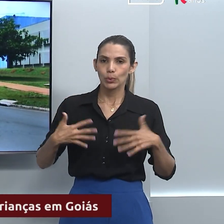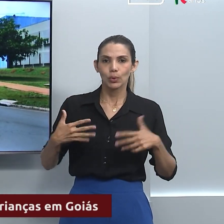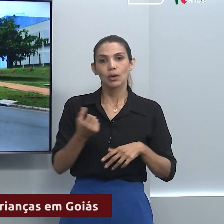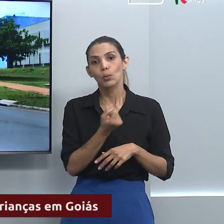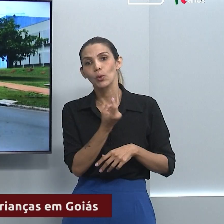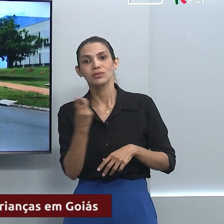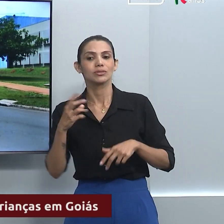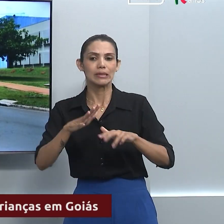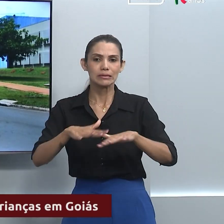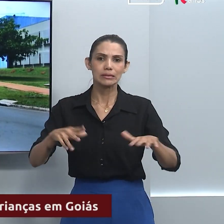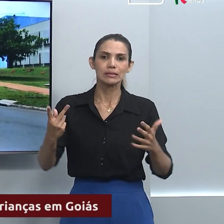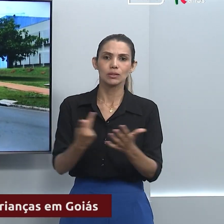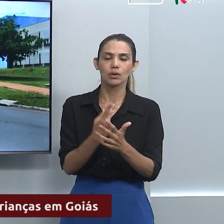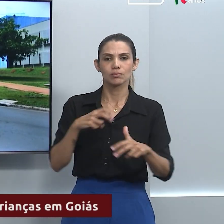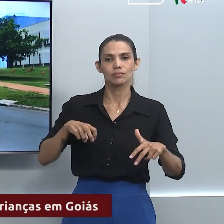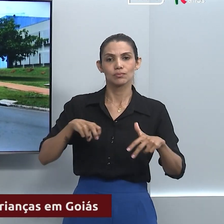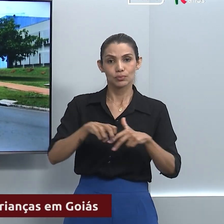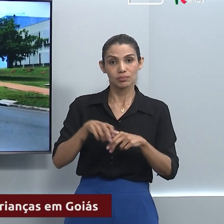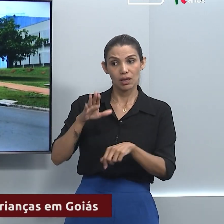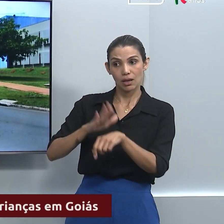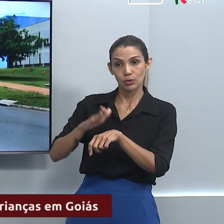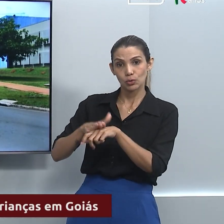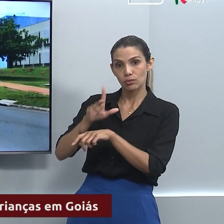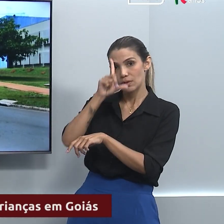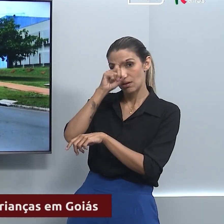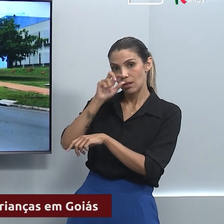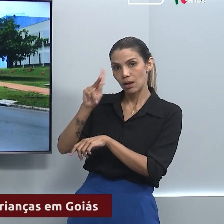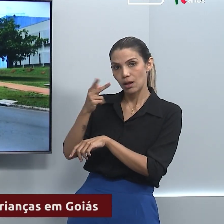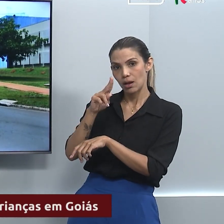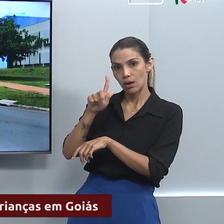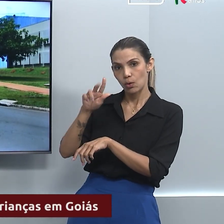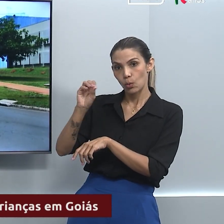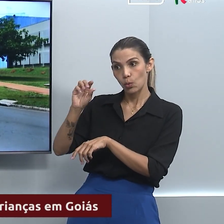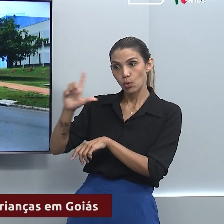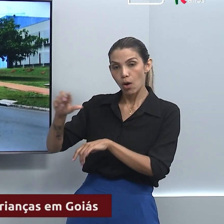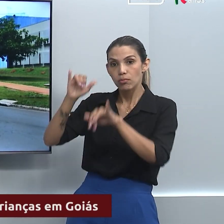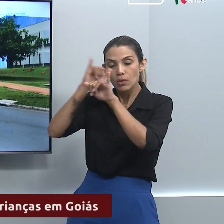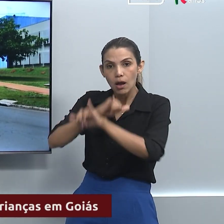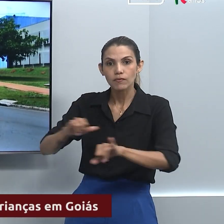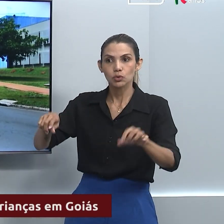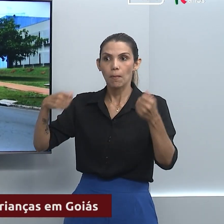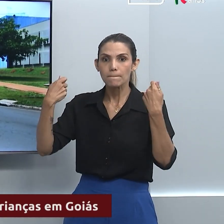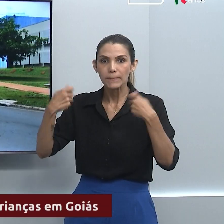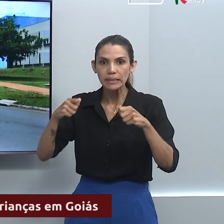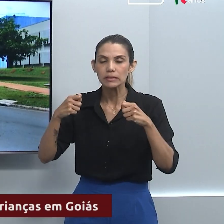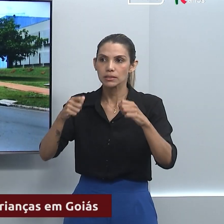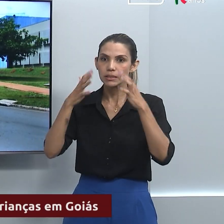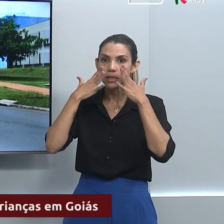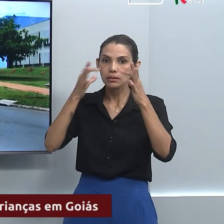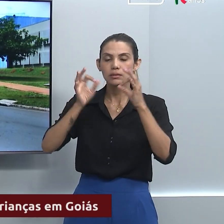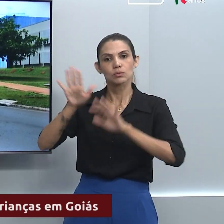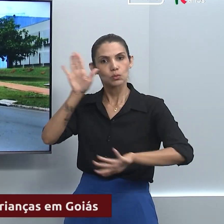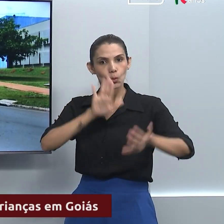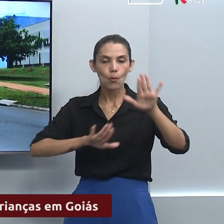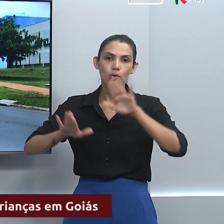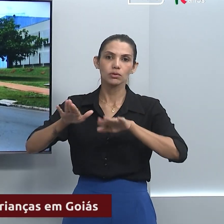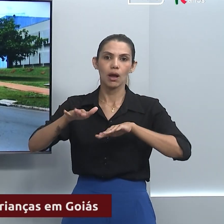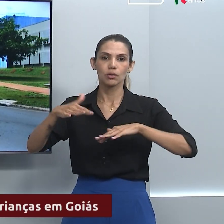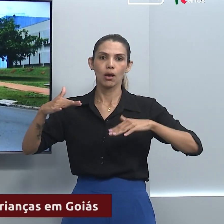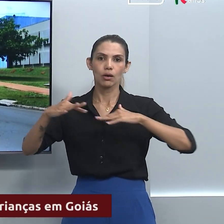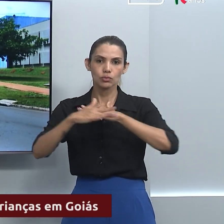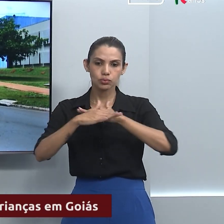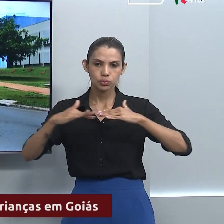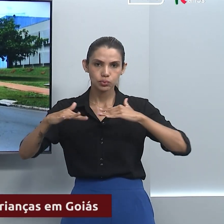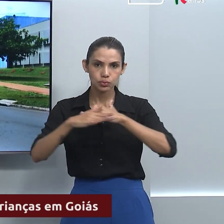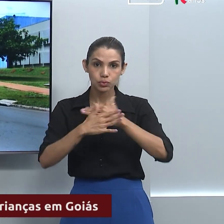que foi divulgada pelo UGOL busca alertar a população para redobrar os cuidados no trânsito, ainda mais nessa época de feriadão,